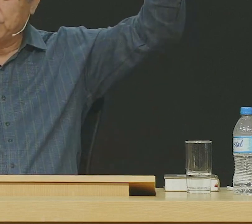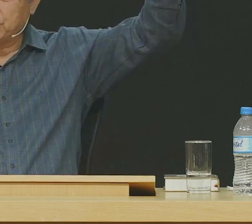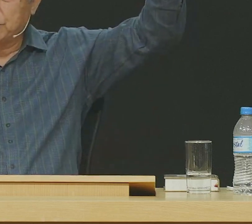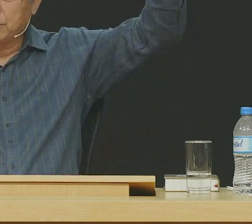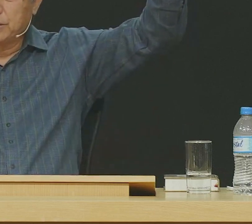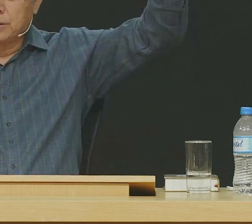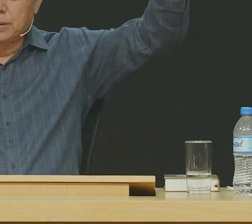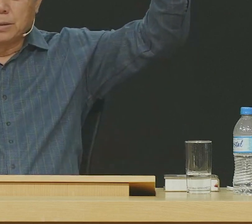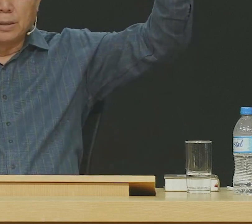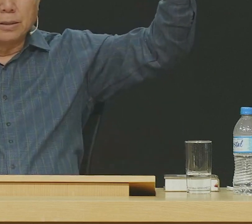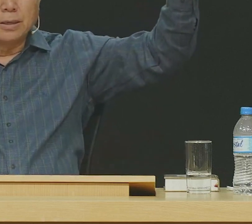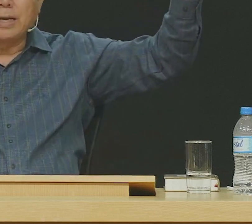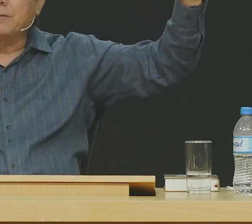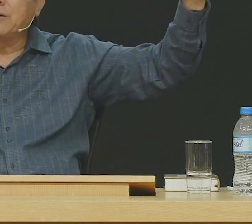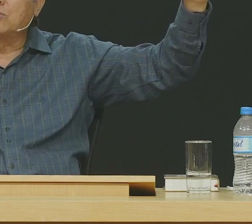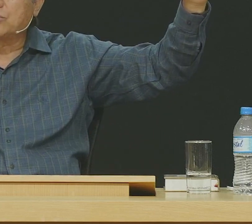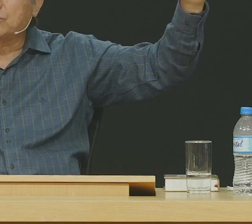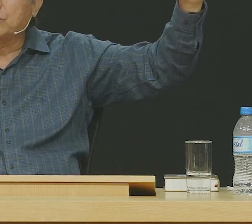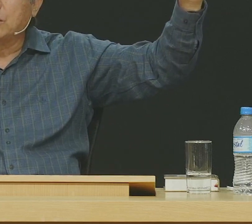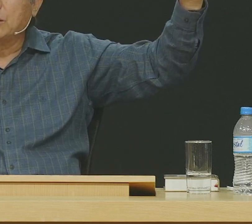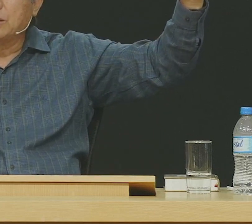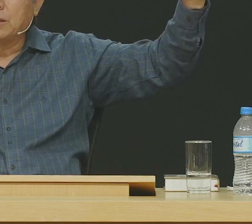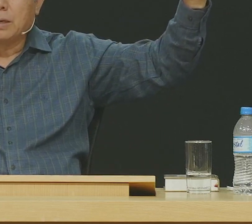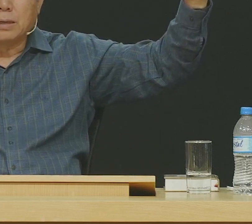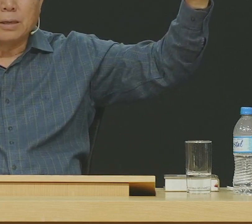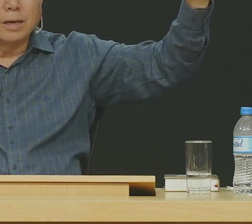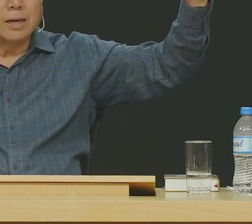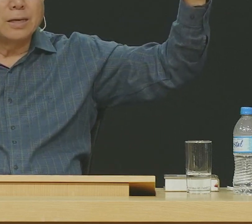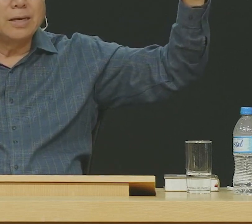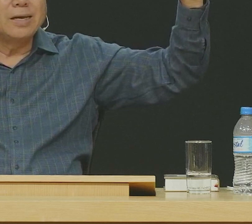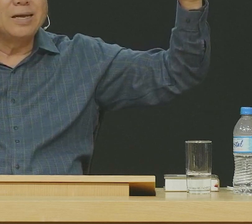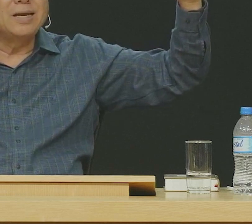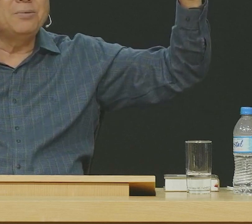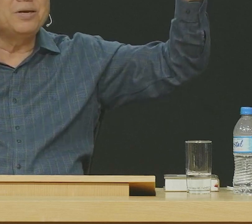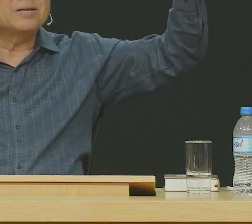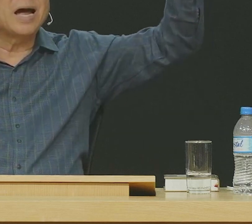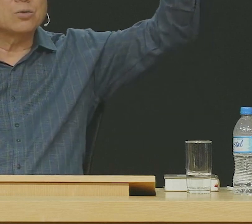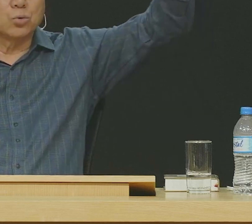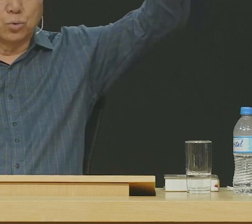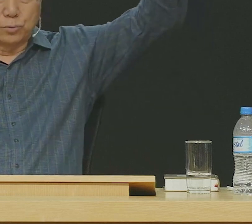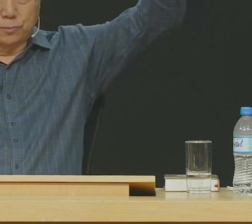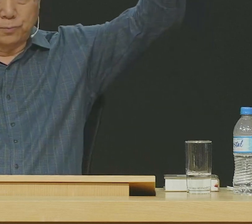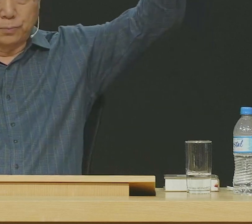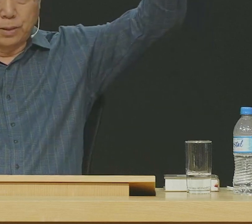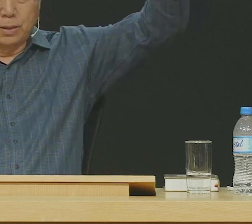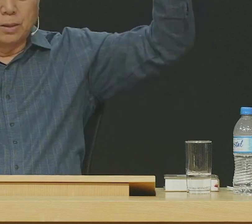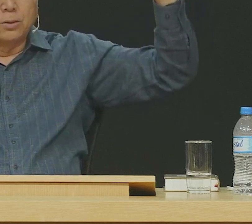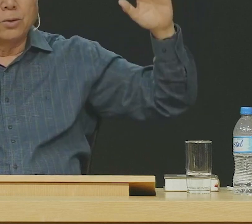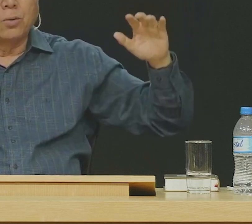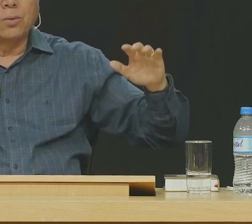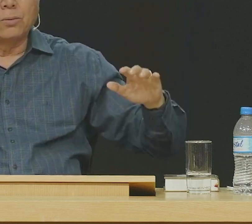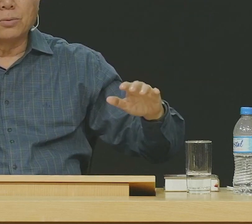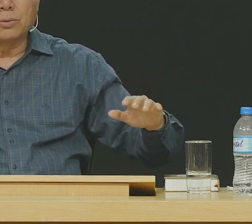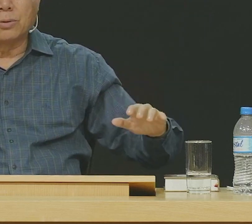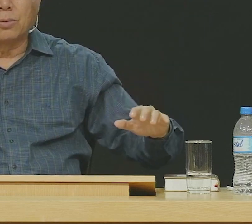está cheio, ele é Deus, é ilimitado.